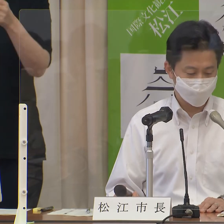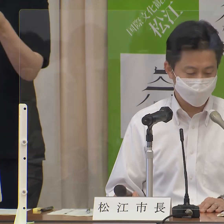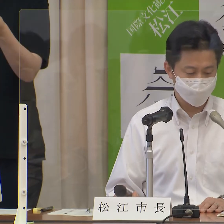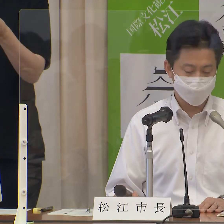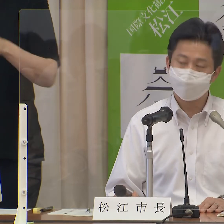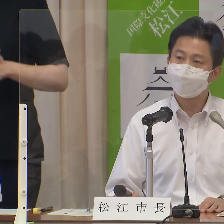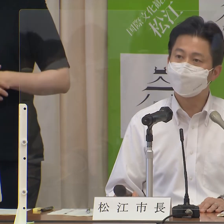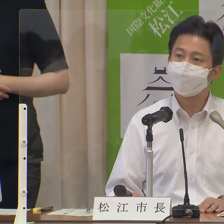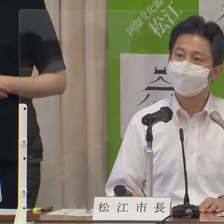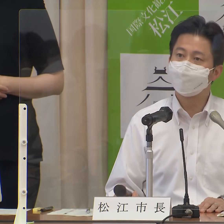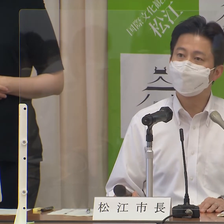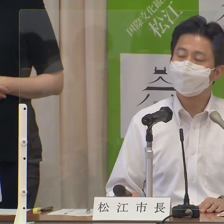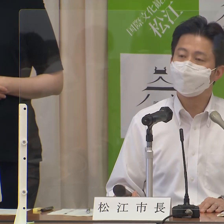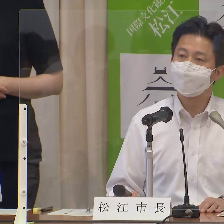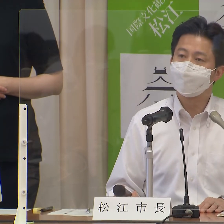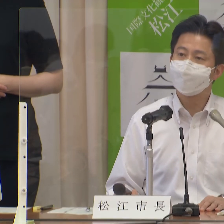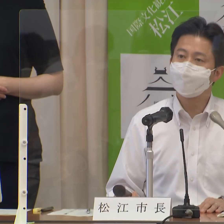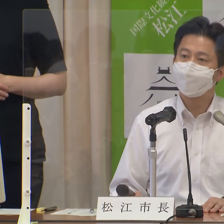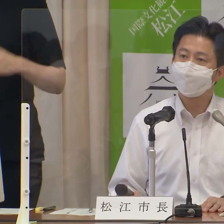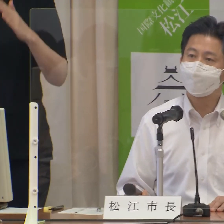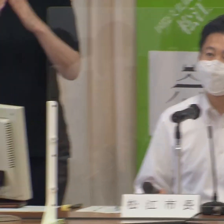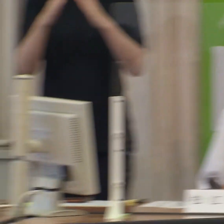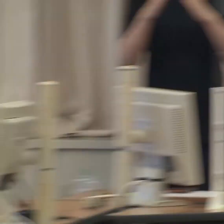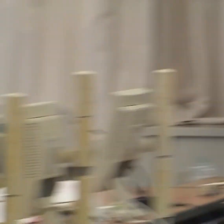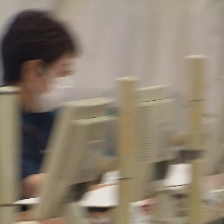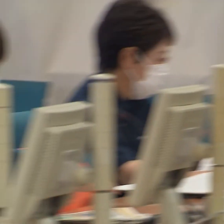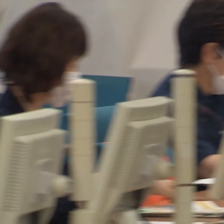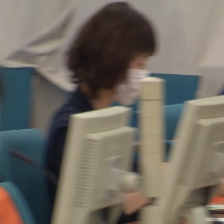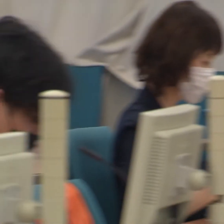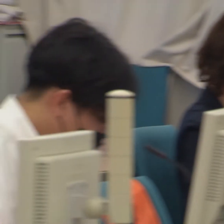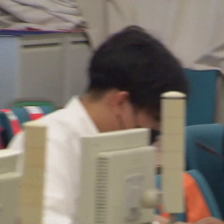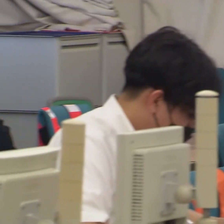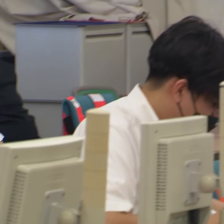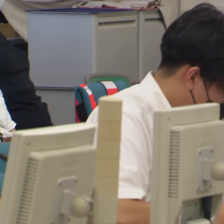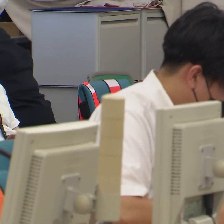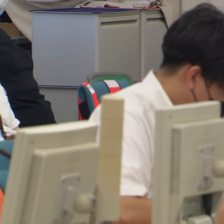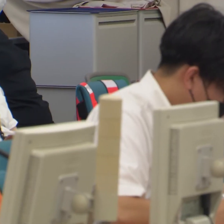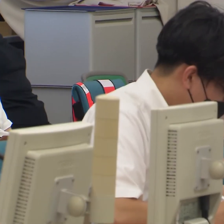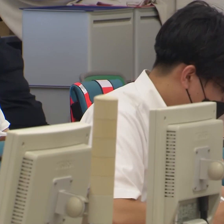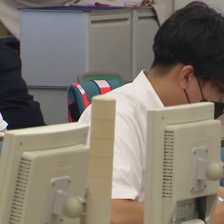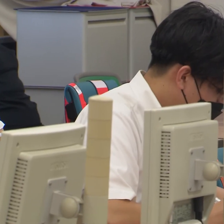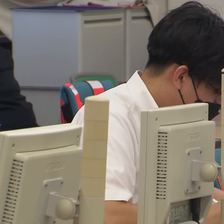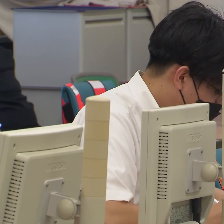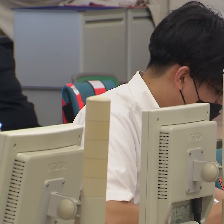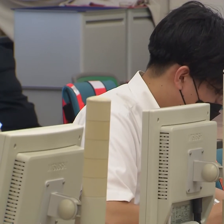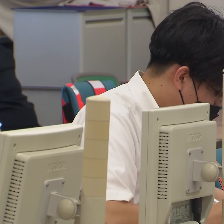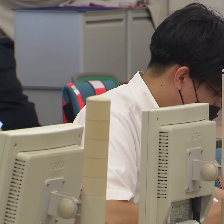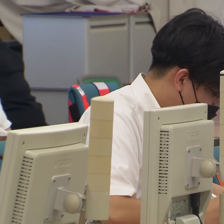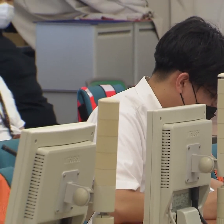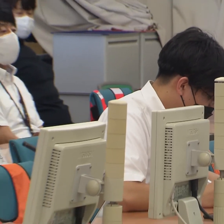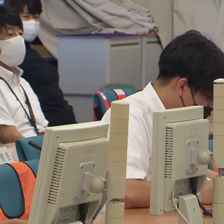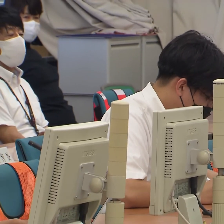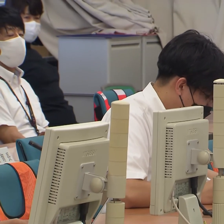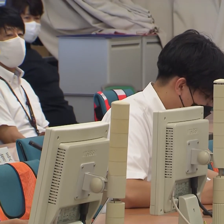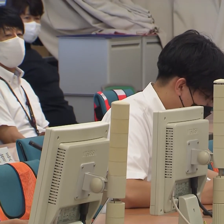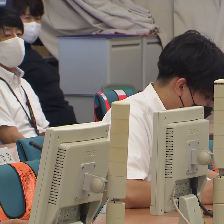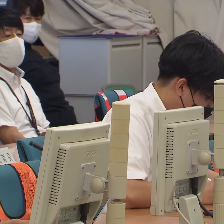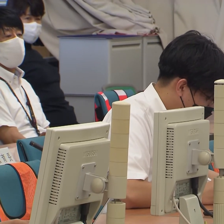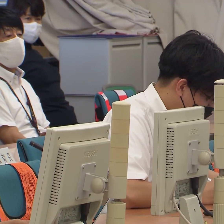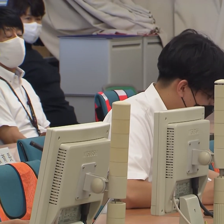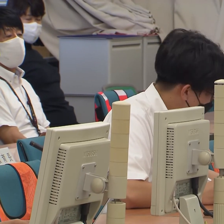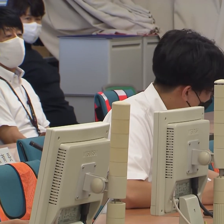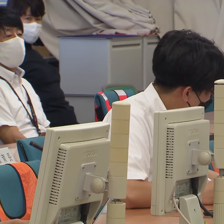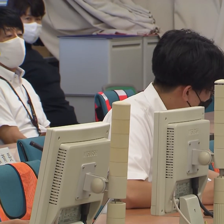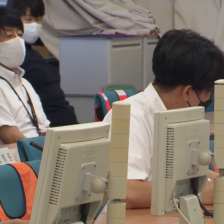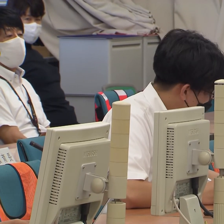そうですね、あともう一つ家庭での保育の協力なんですけど、認可保育所等が21から当面の